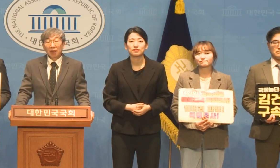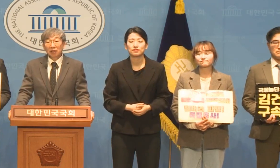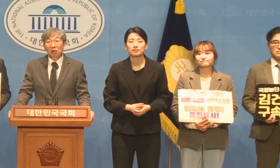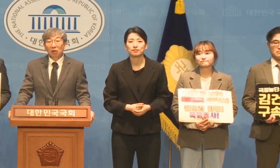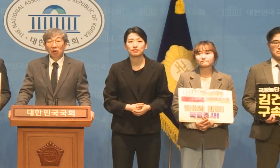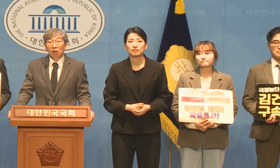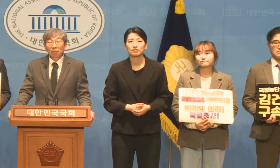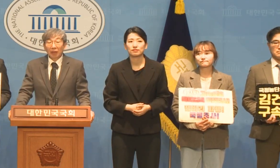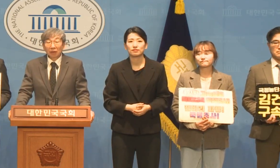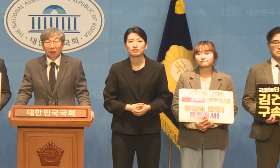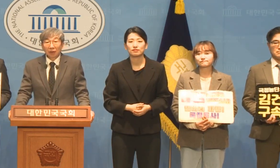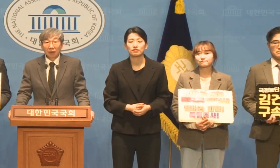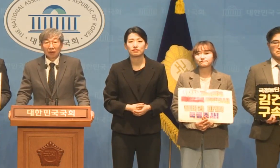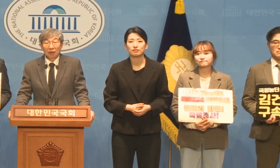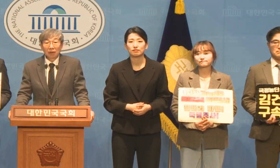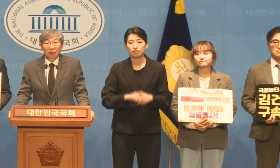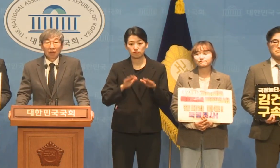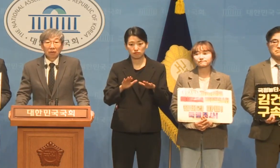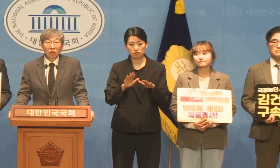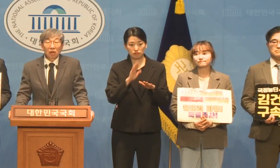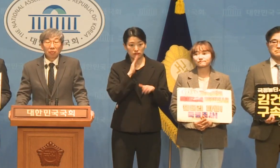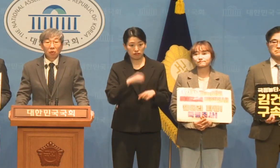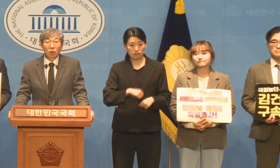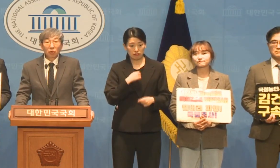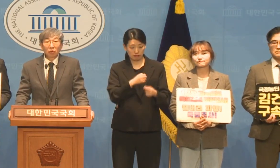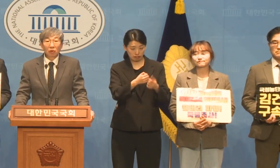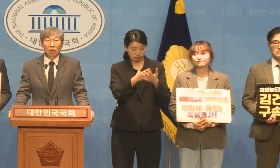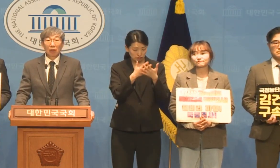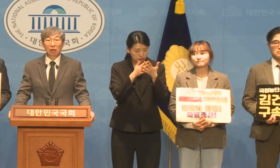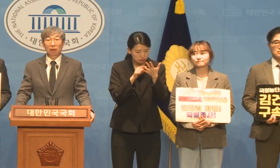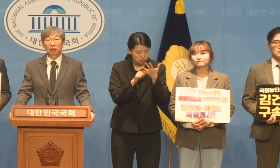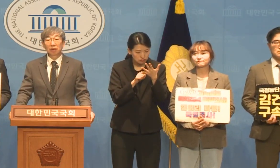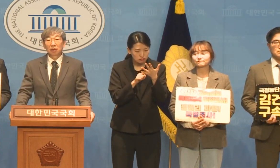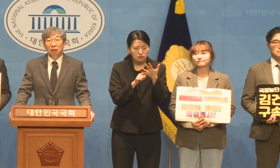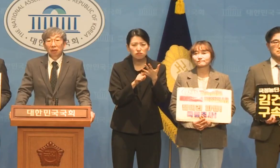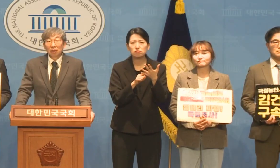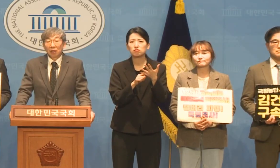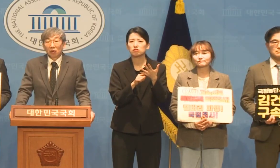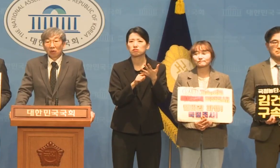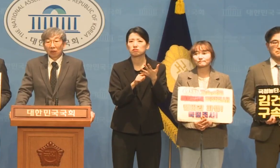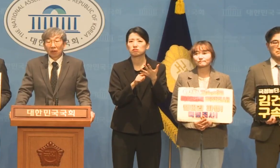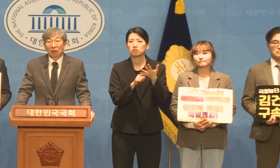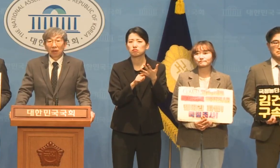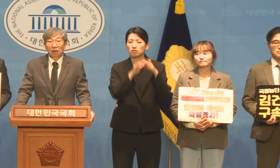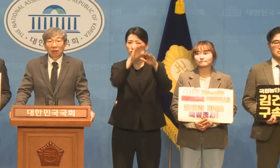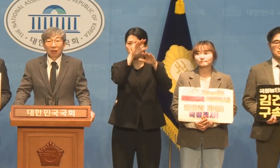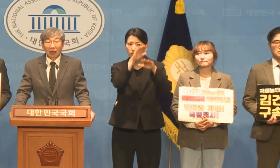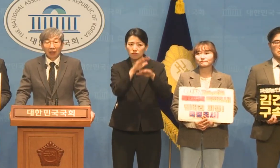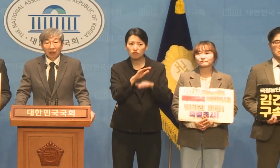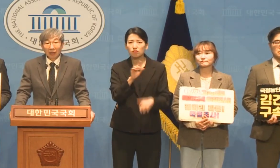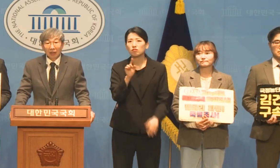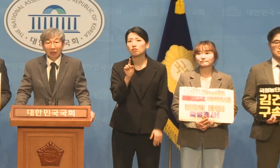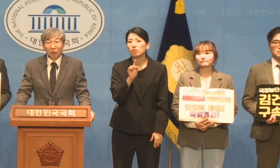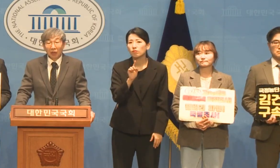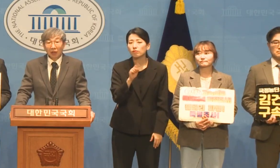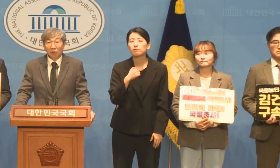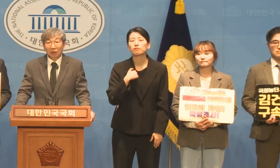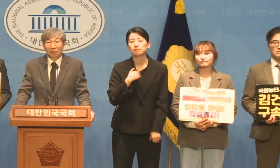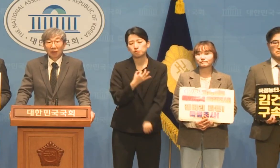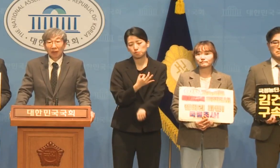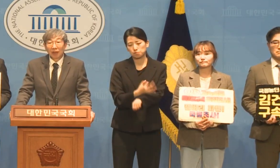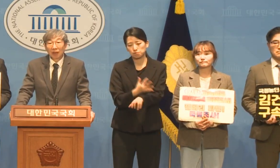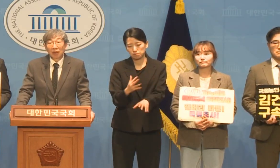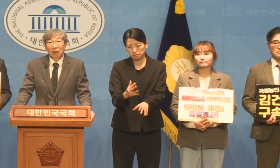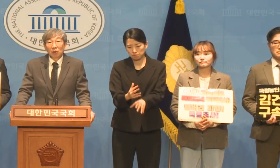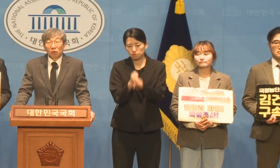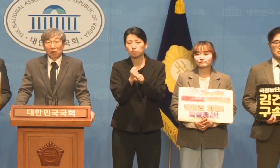지금까지 사실로 밝혀진 서울 양평 고속도로 관련 내용을 간략하게 요약해